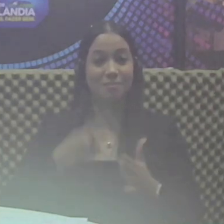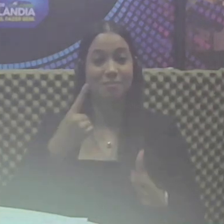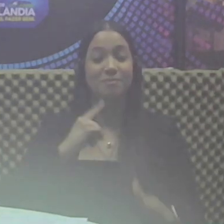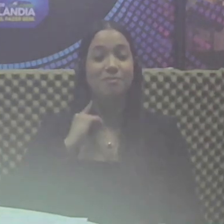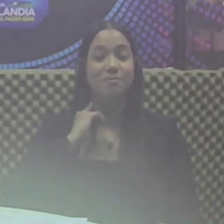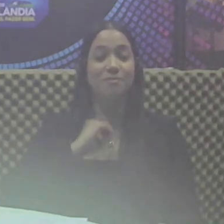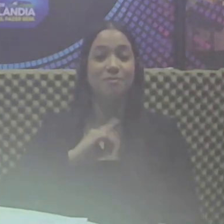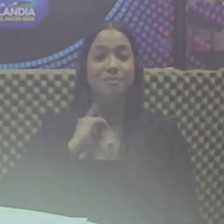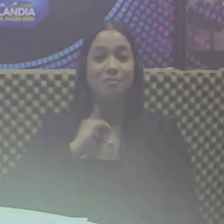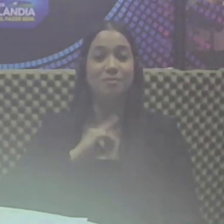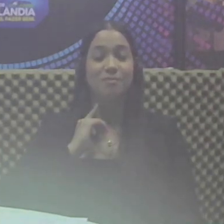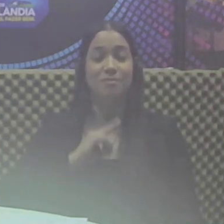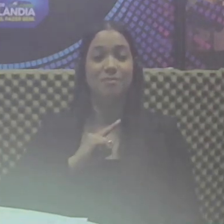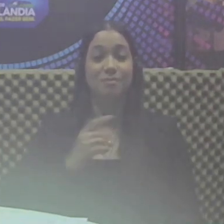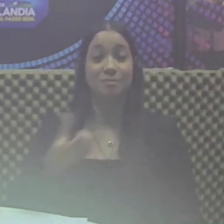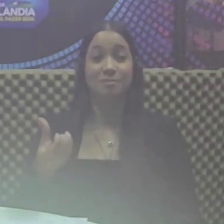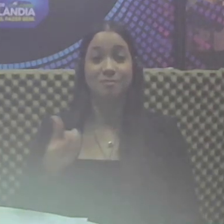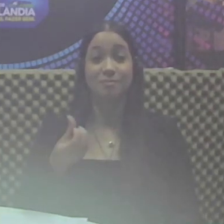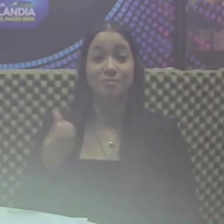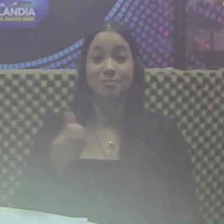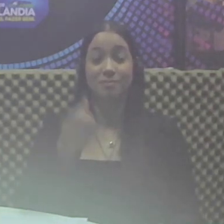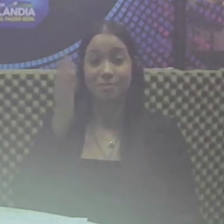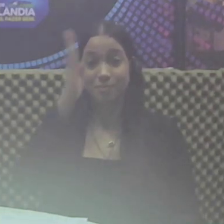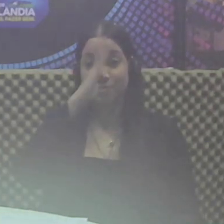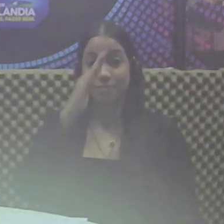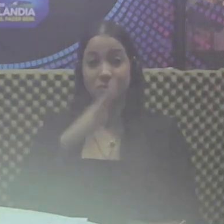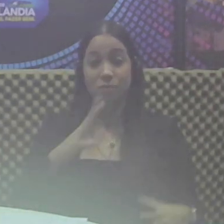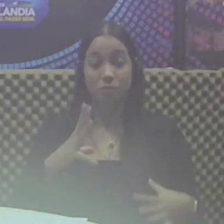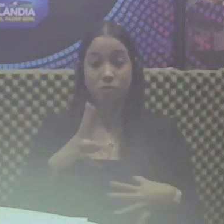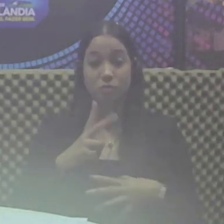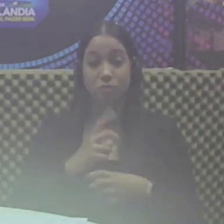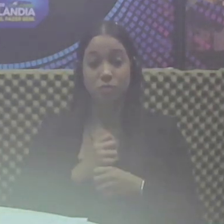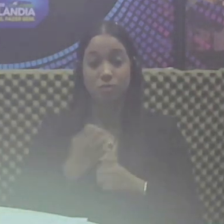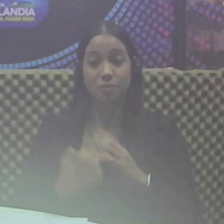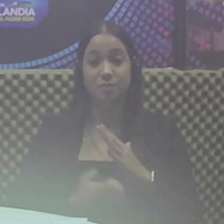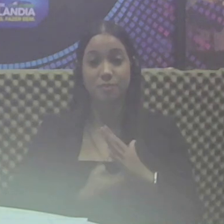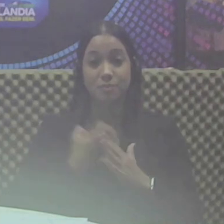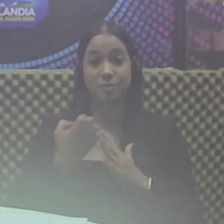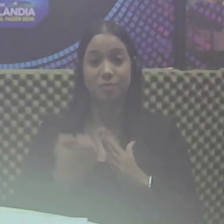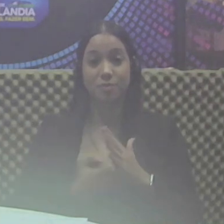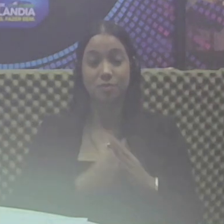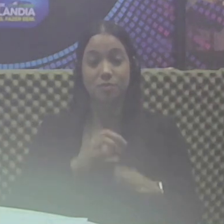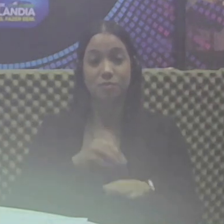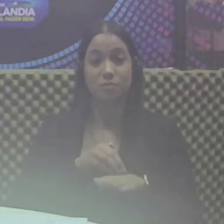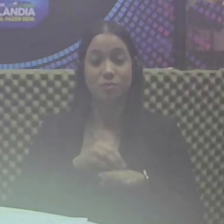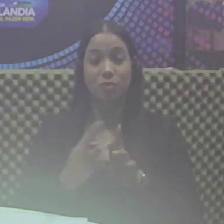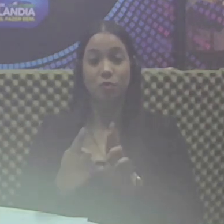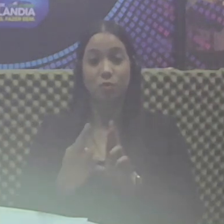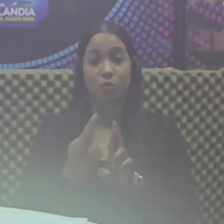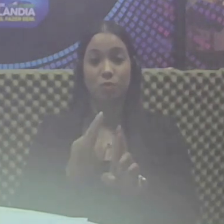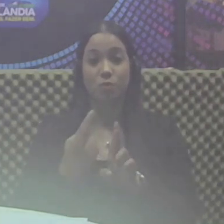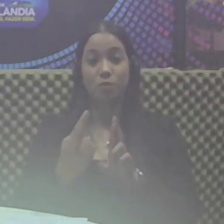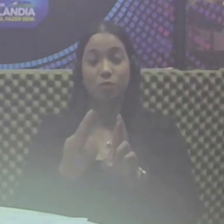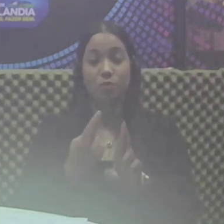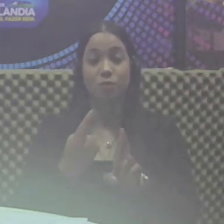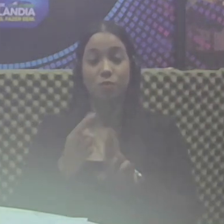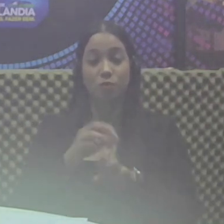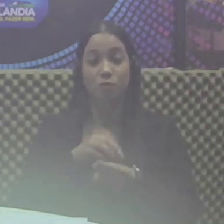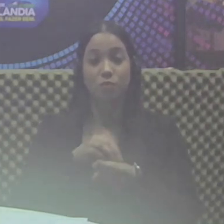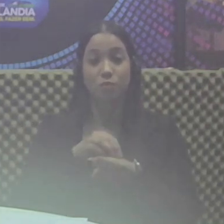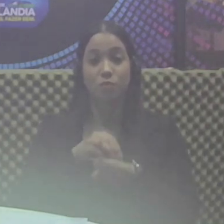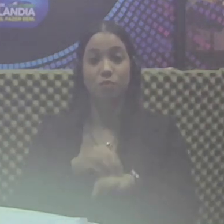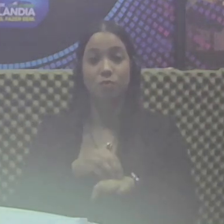Gerais e a sexta do Brasil em quantidade de empresas que realizam transporte rodoviário de carga tanto